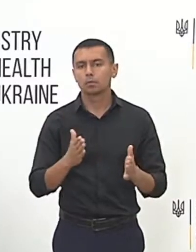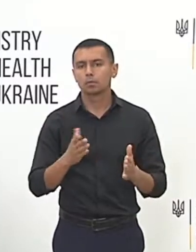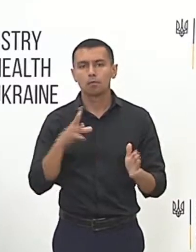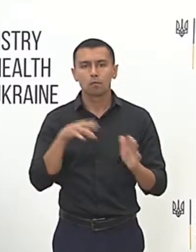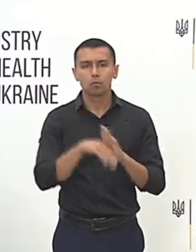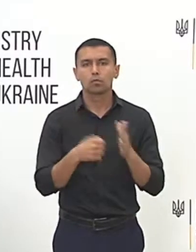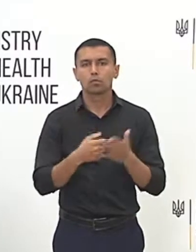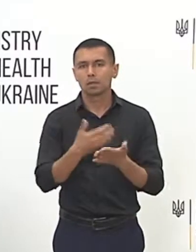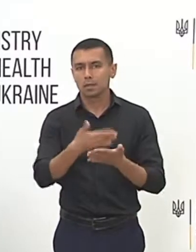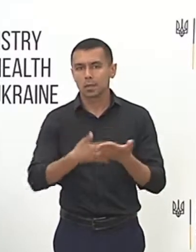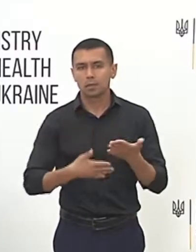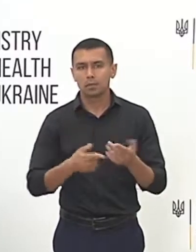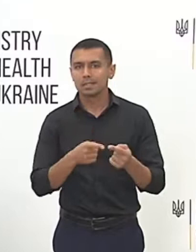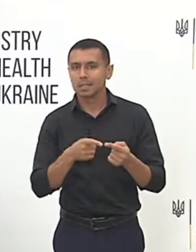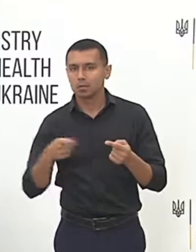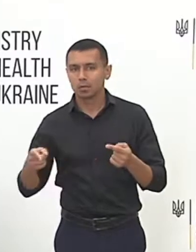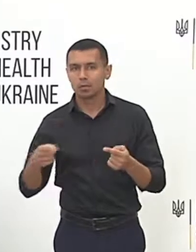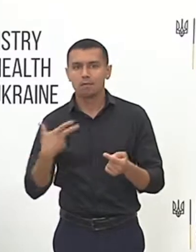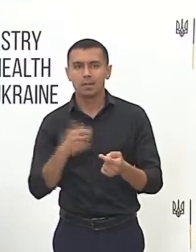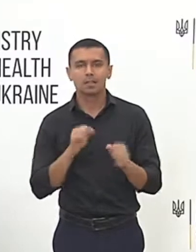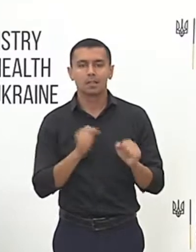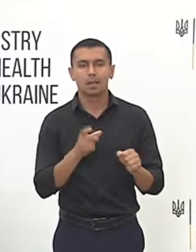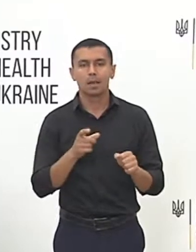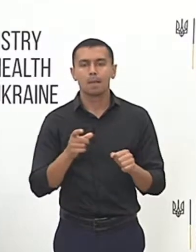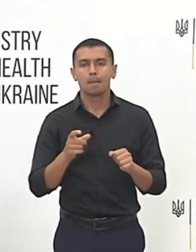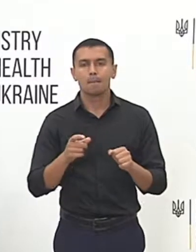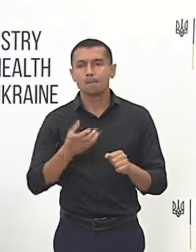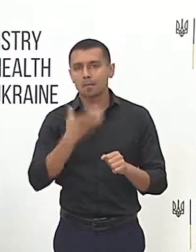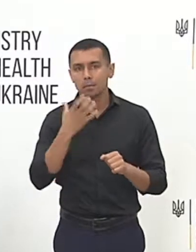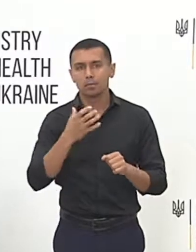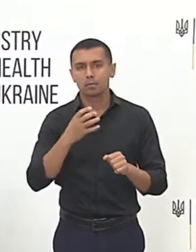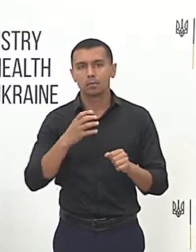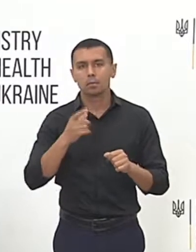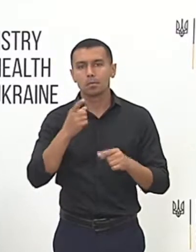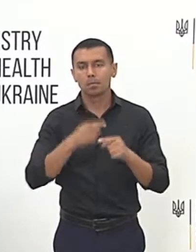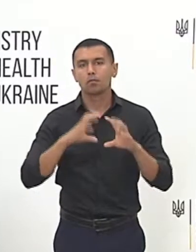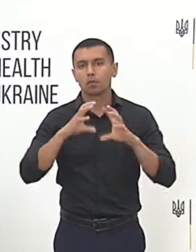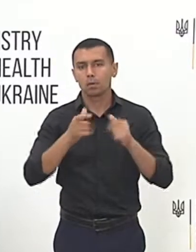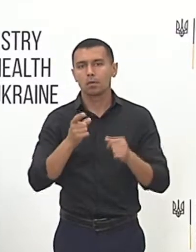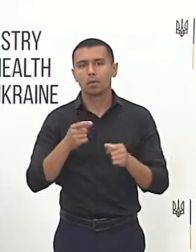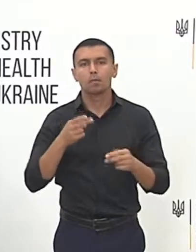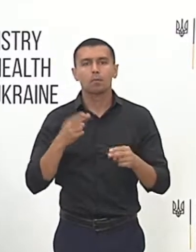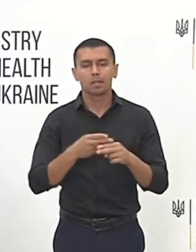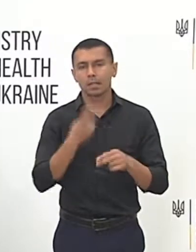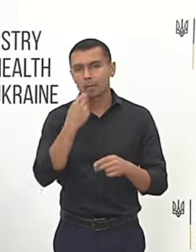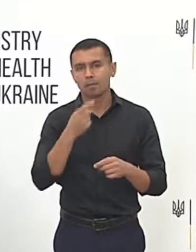до складу сезонних вакцин для північної півкулі для профілактики грипу у